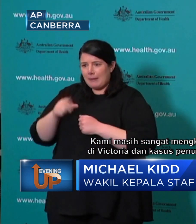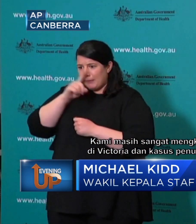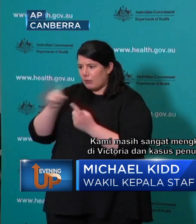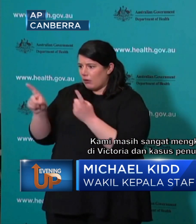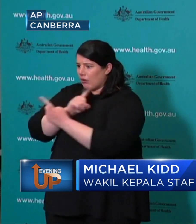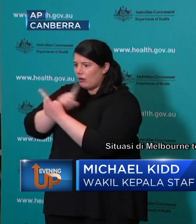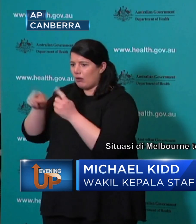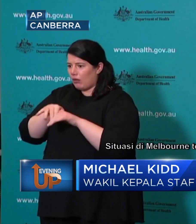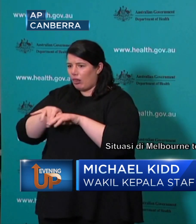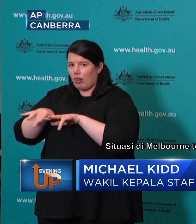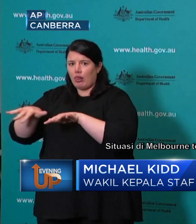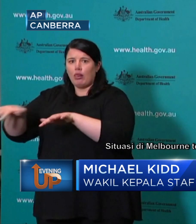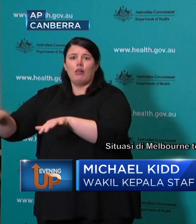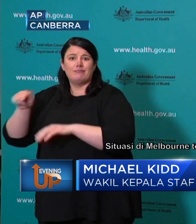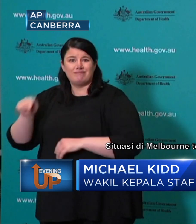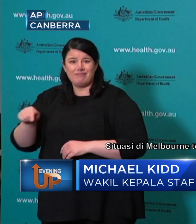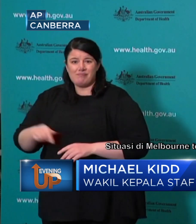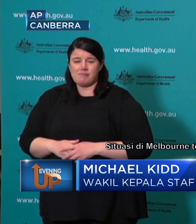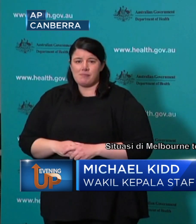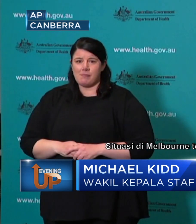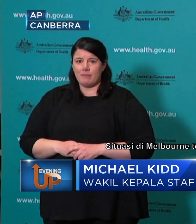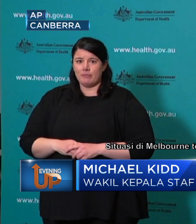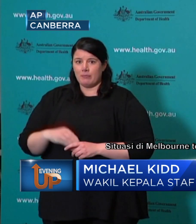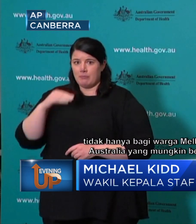smash-n-dash namebench